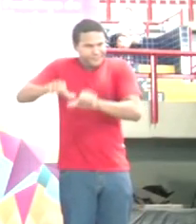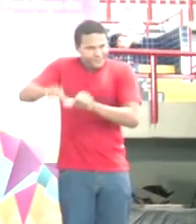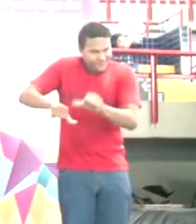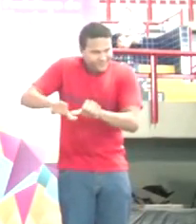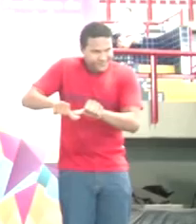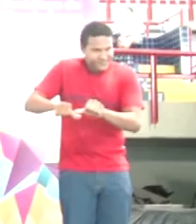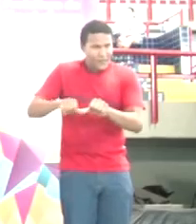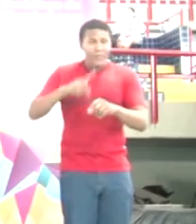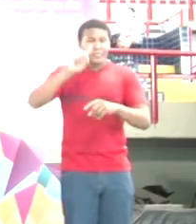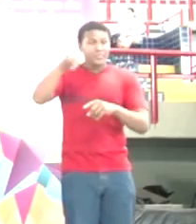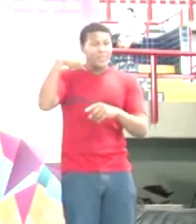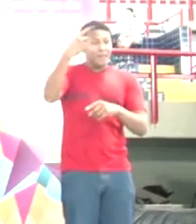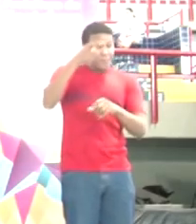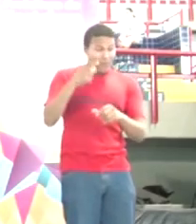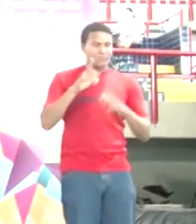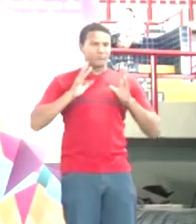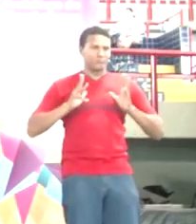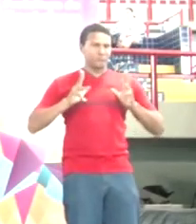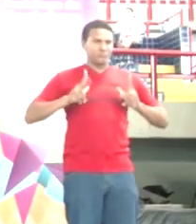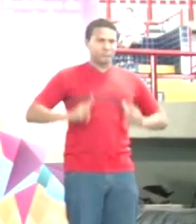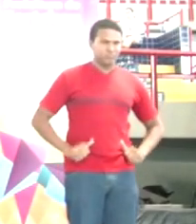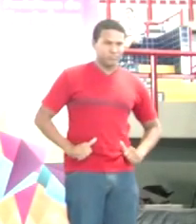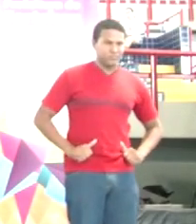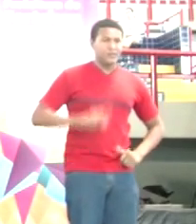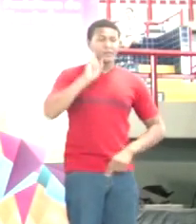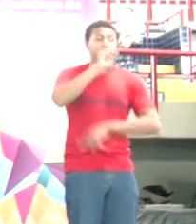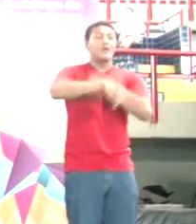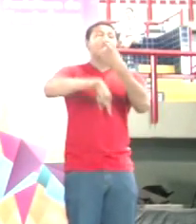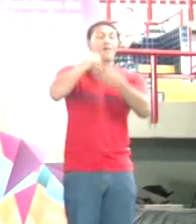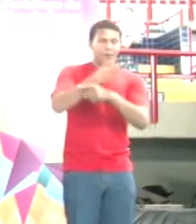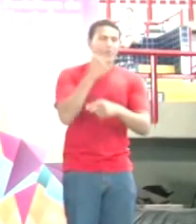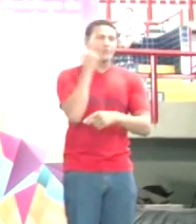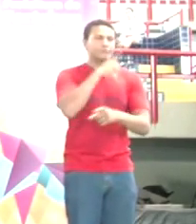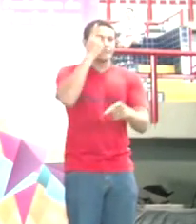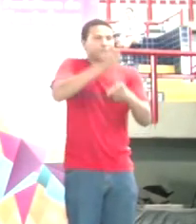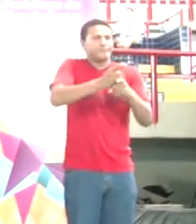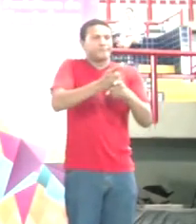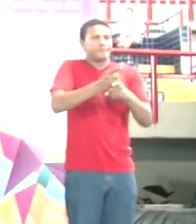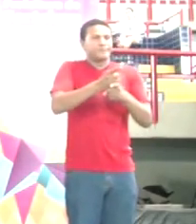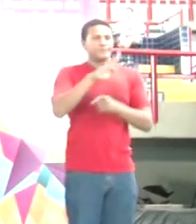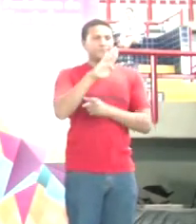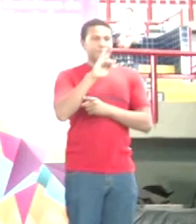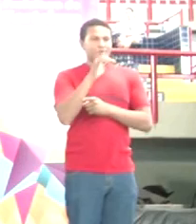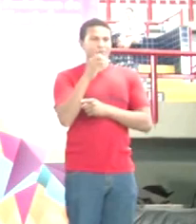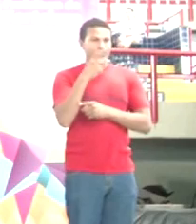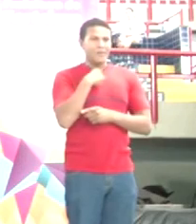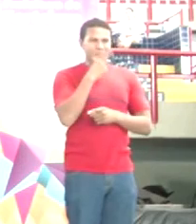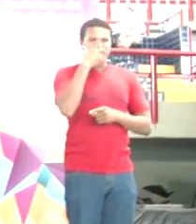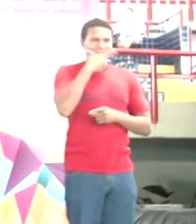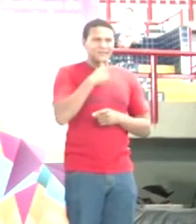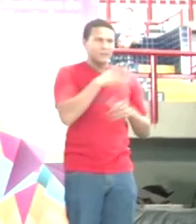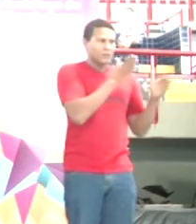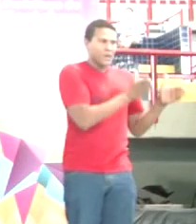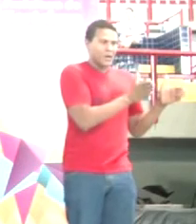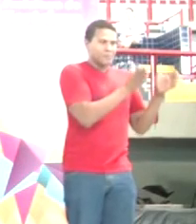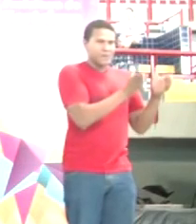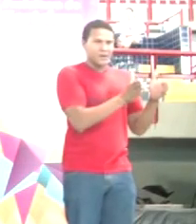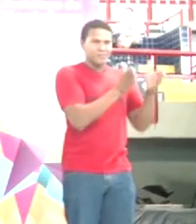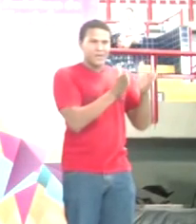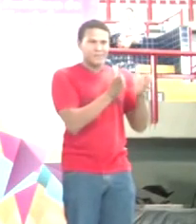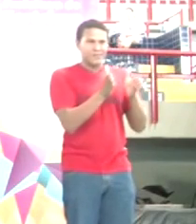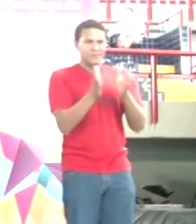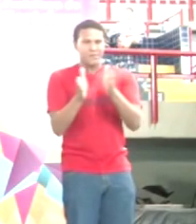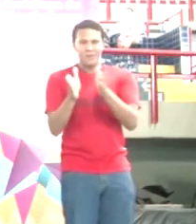eu vou fazer uma purificação e aí chegar no biodiesel. Então é um processo que ainda envolve um custo